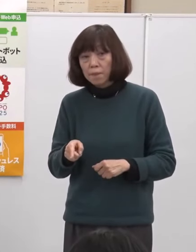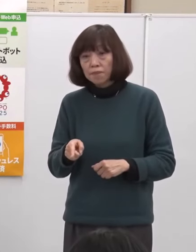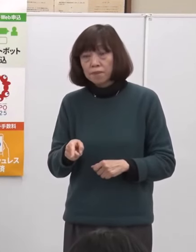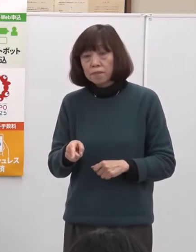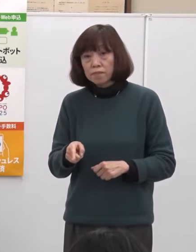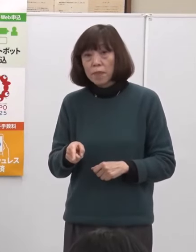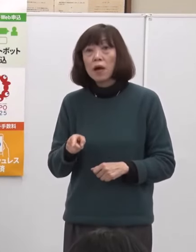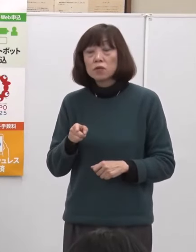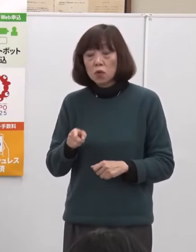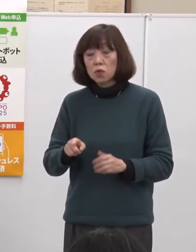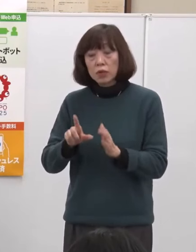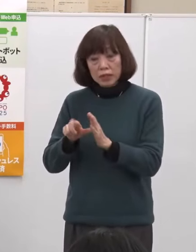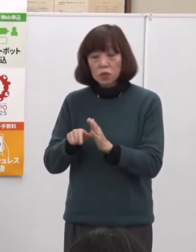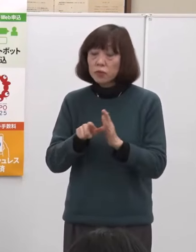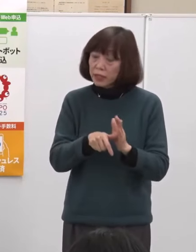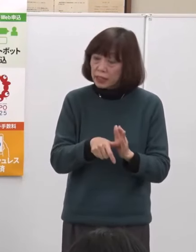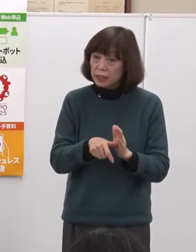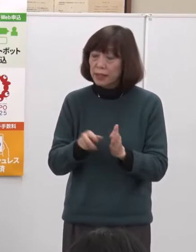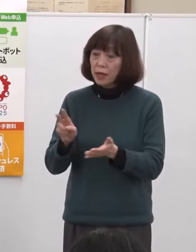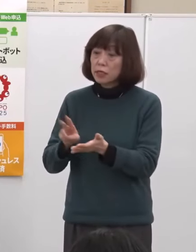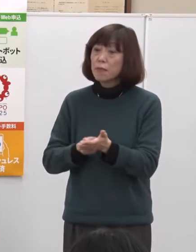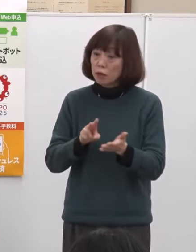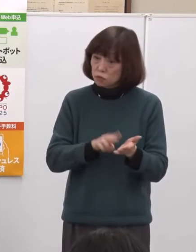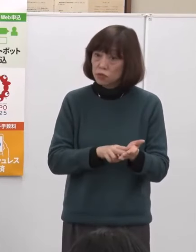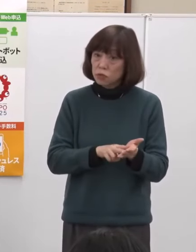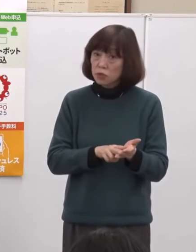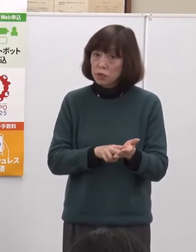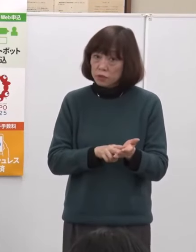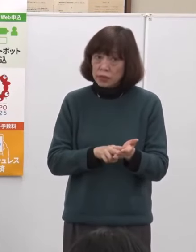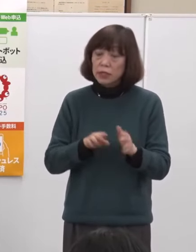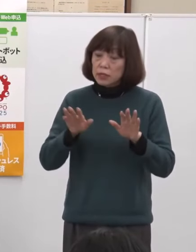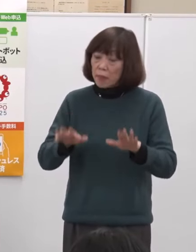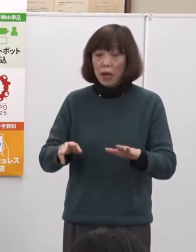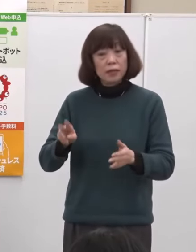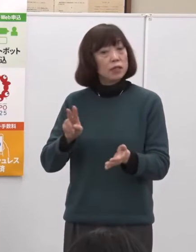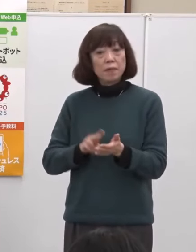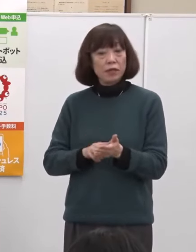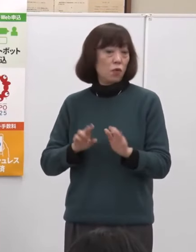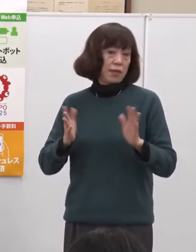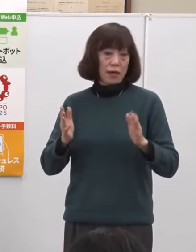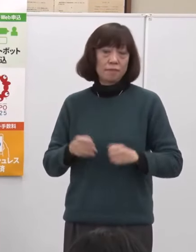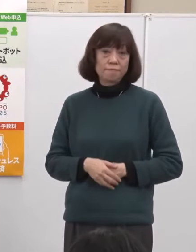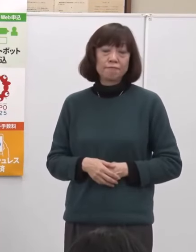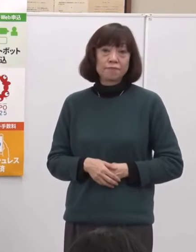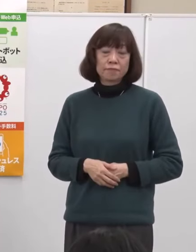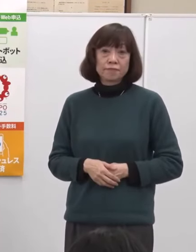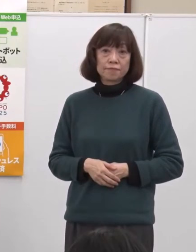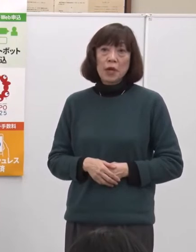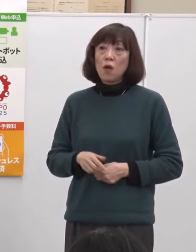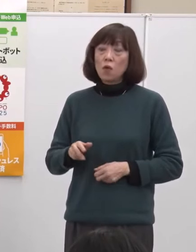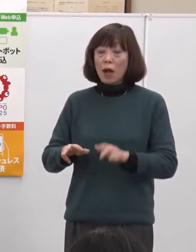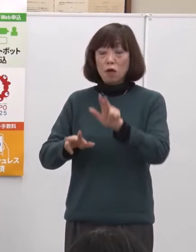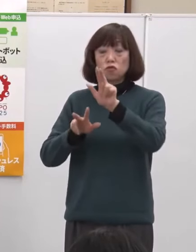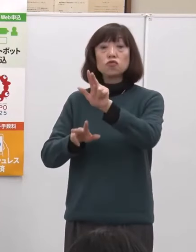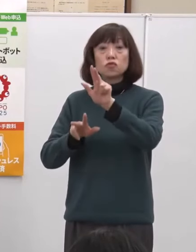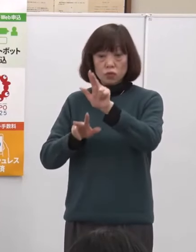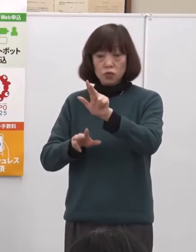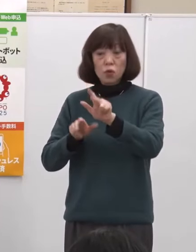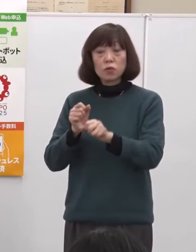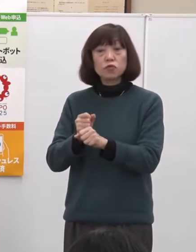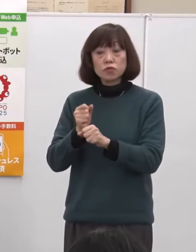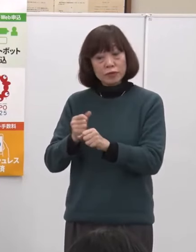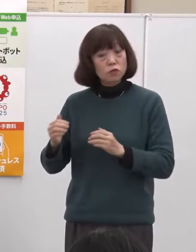取り決めがされるものですので、一概に何か決まっているわけではありませんけど、これはきちんとルールにのっとって進めていきます